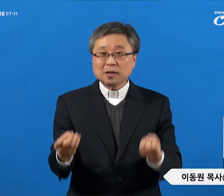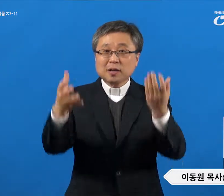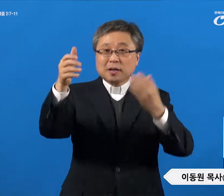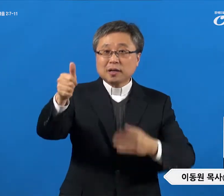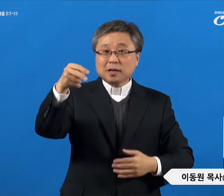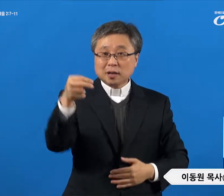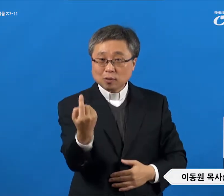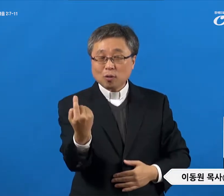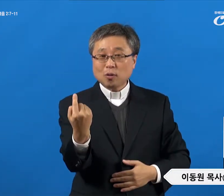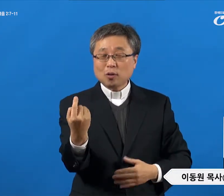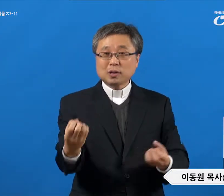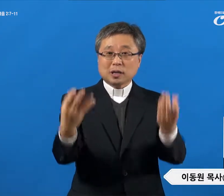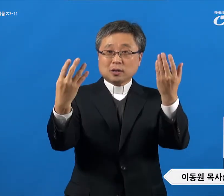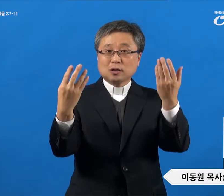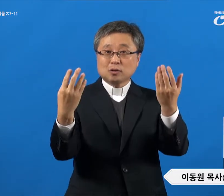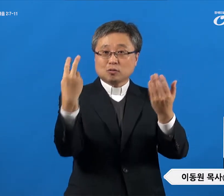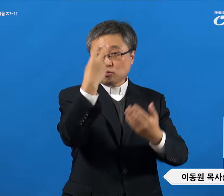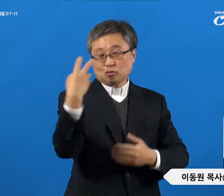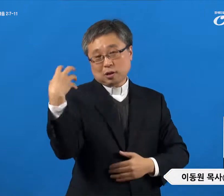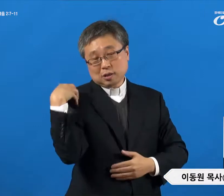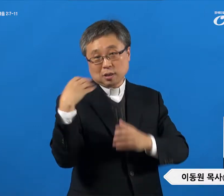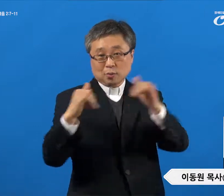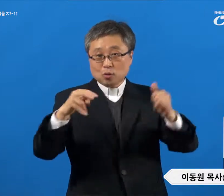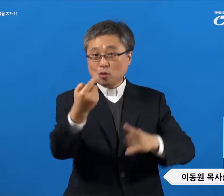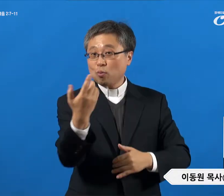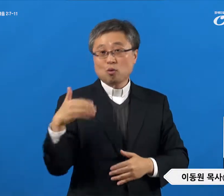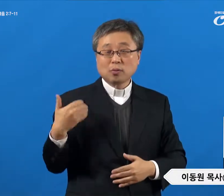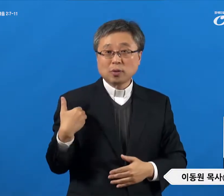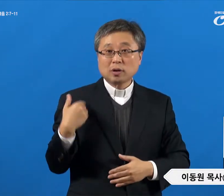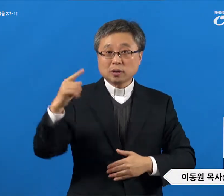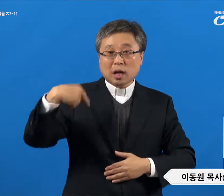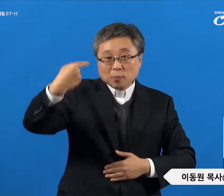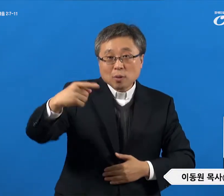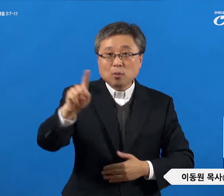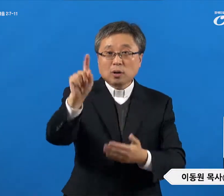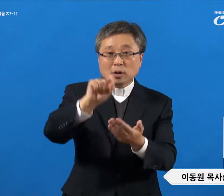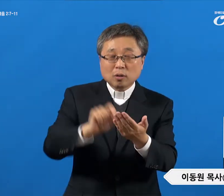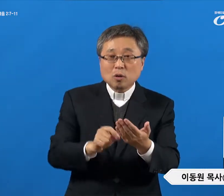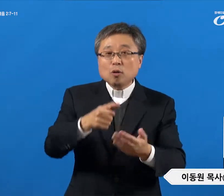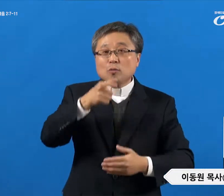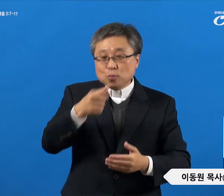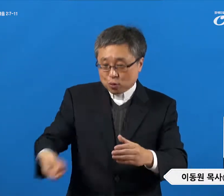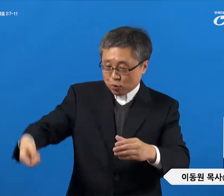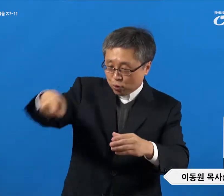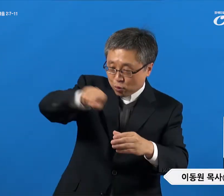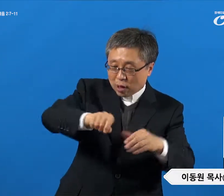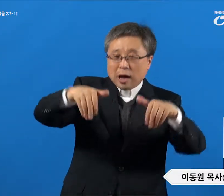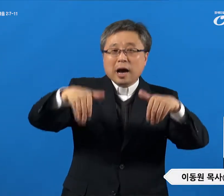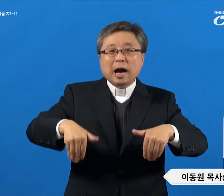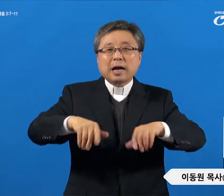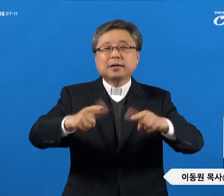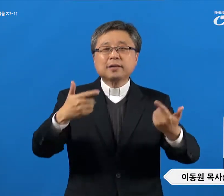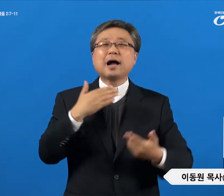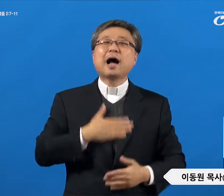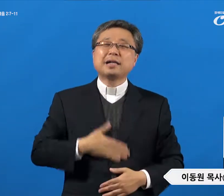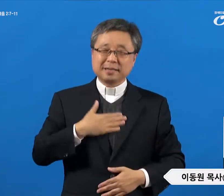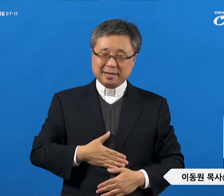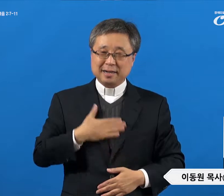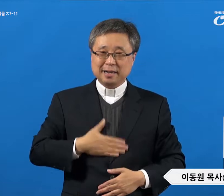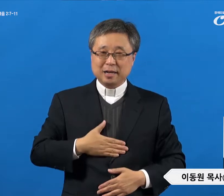잔치를 주관한 사람도 몰랐는데 그 다음에 뭐라고 기록합니까? 물 떠온 하인들은 알더라 그랬어요. 물 떠온